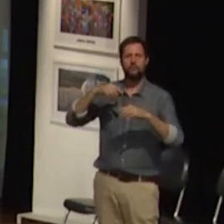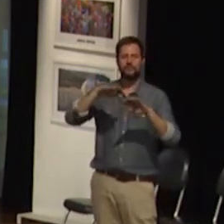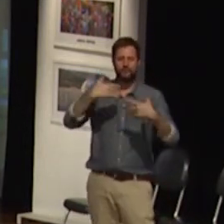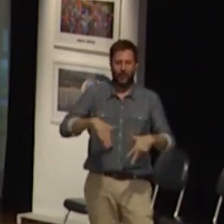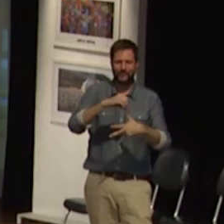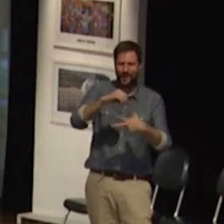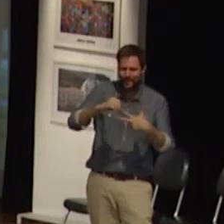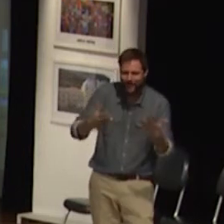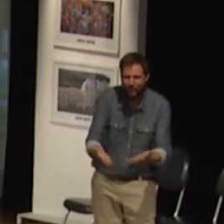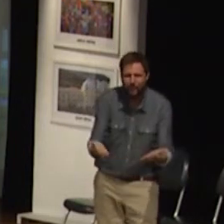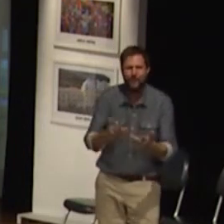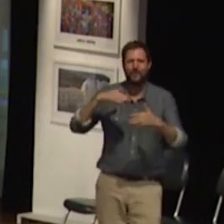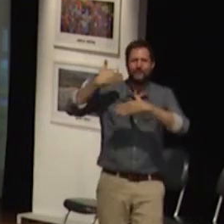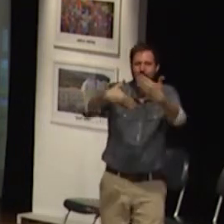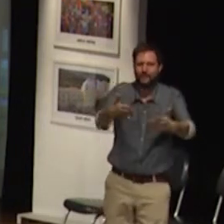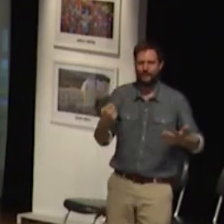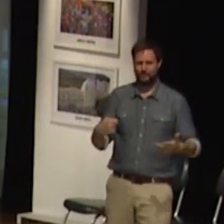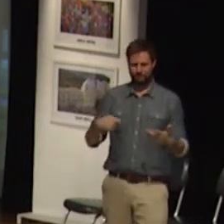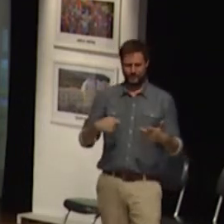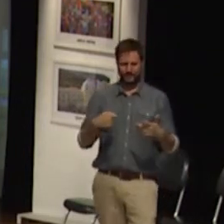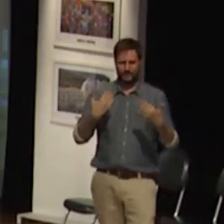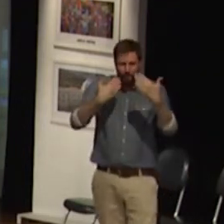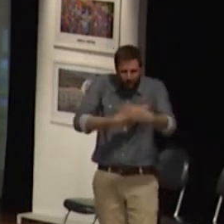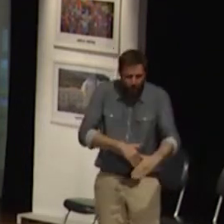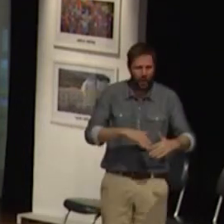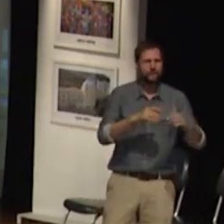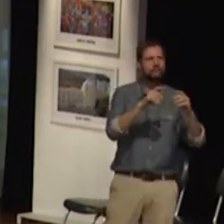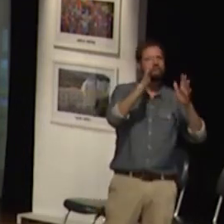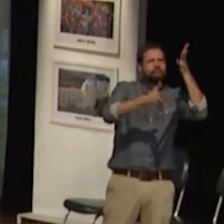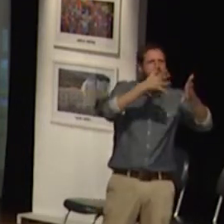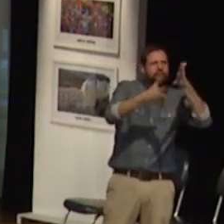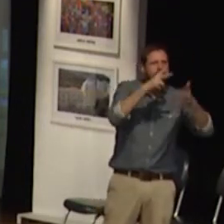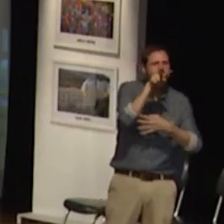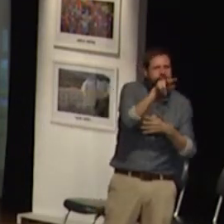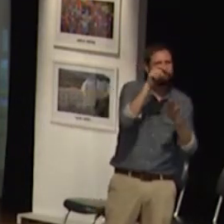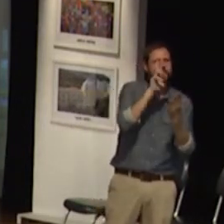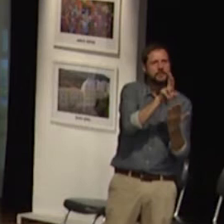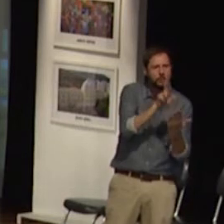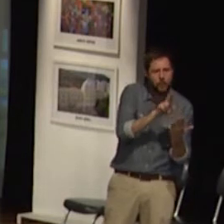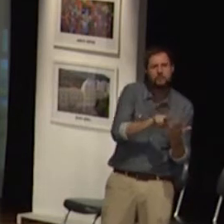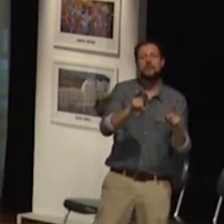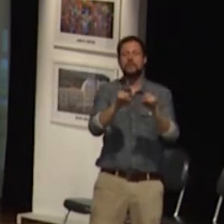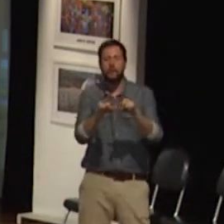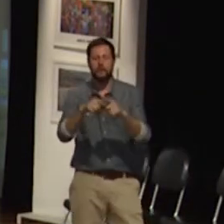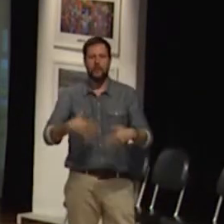lá os últimos, né, e agora já estamos perto do Enem, a gente está precisando de respostas